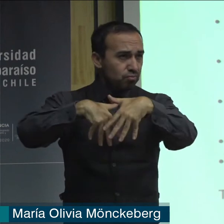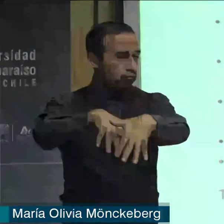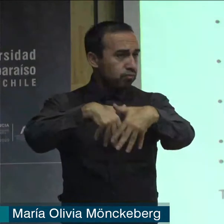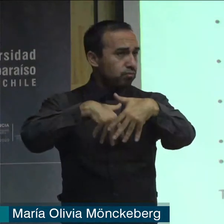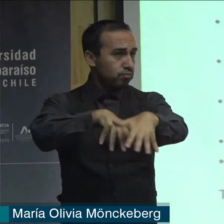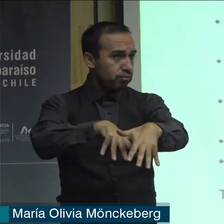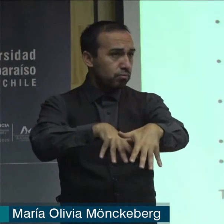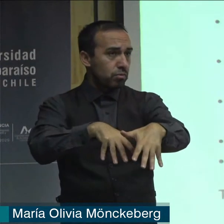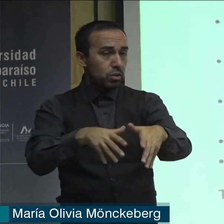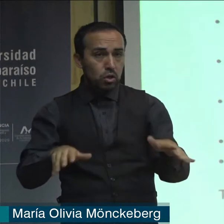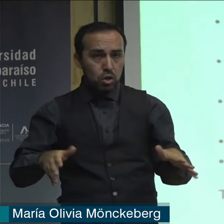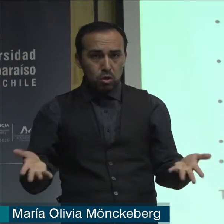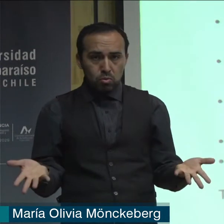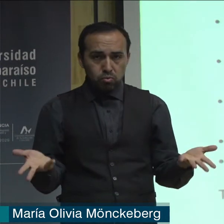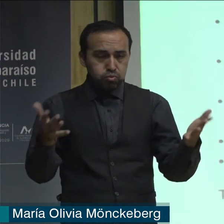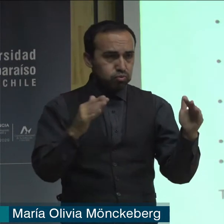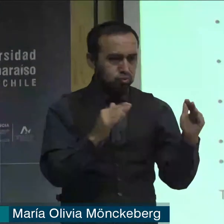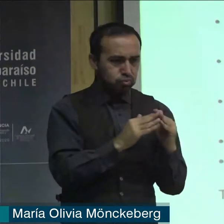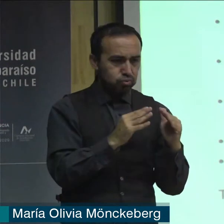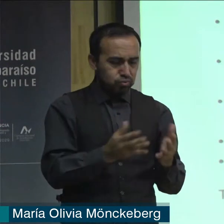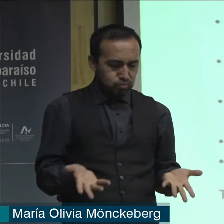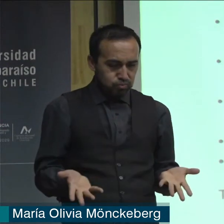poblacional también